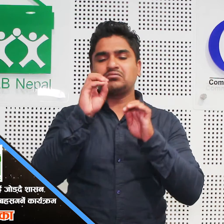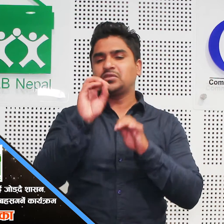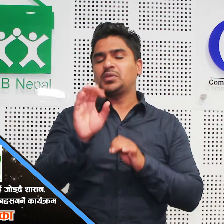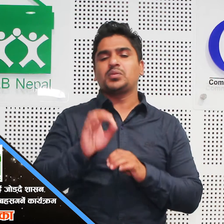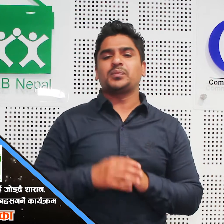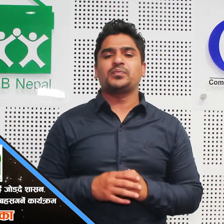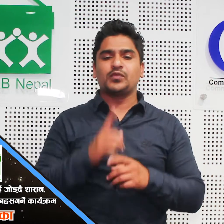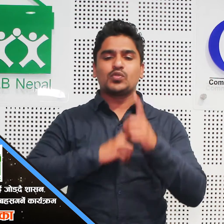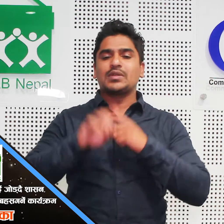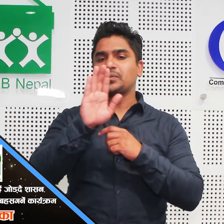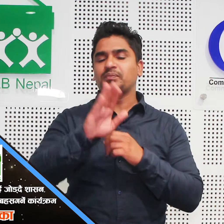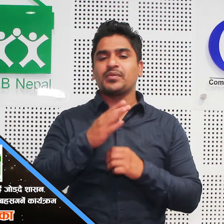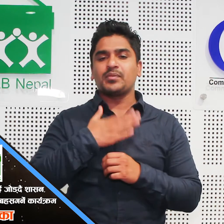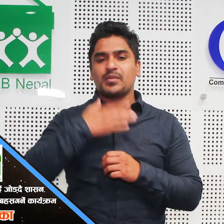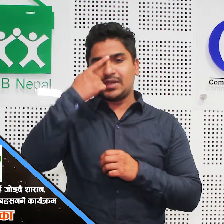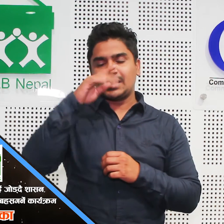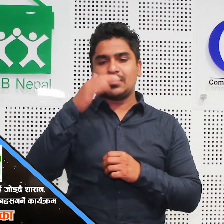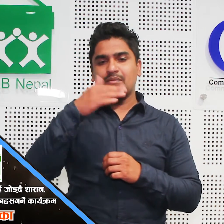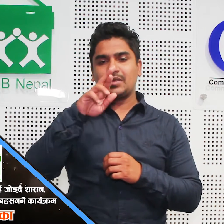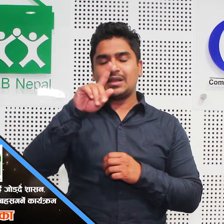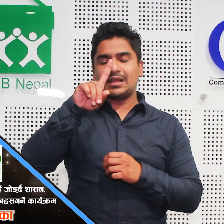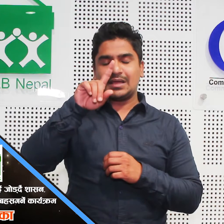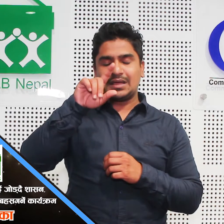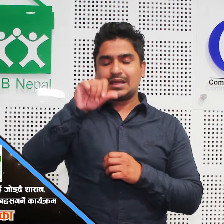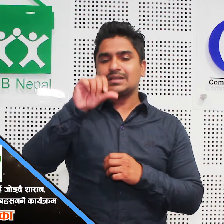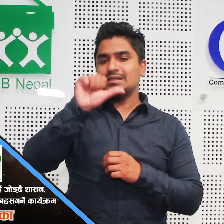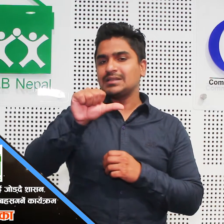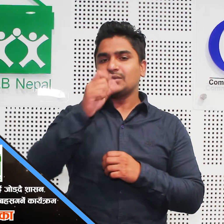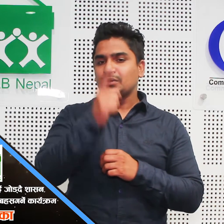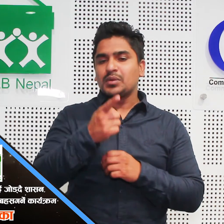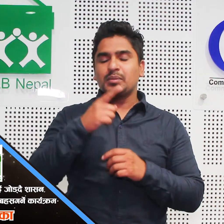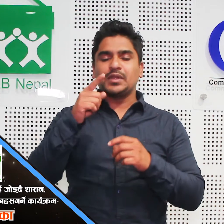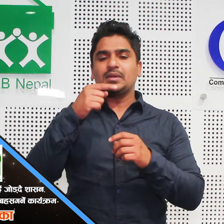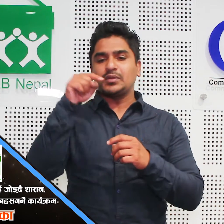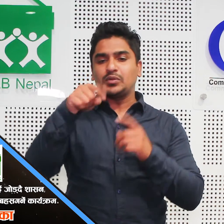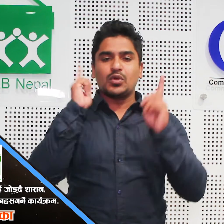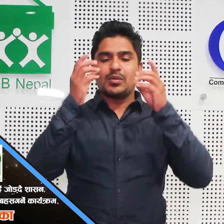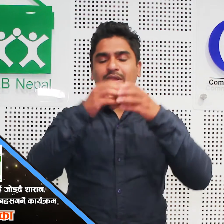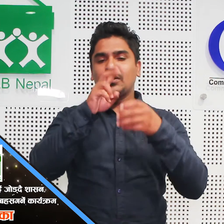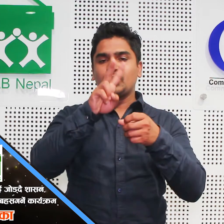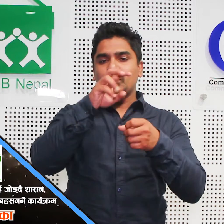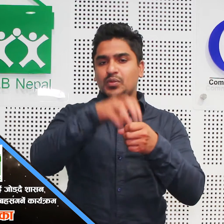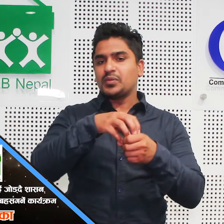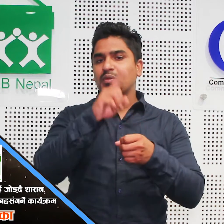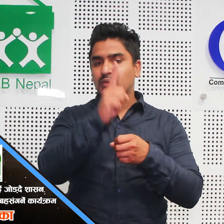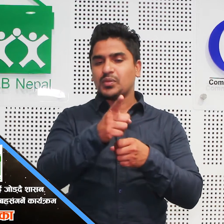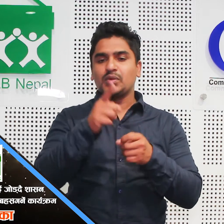उनीहरूको गुनासो छ। मेरो नाम राजलाल सिंह, मिथिला नगरपालिका वार्ड नम्बर 2 नक्टाजी। म कुखुरा पालन व्यवसाय किसान छु।